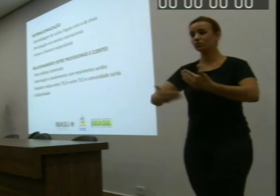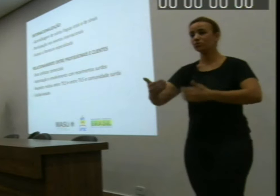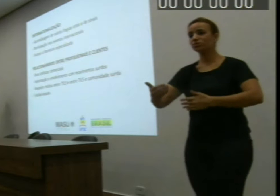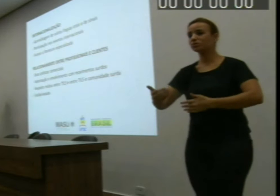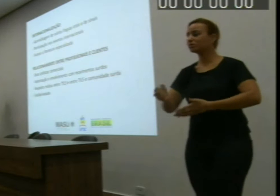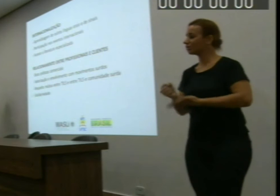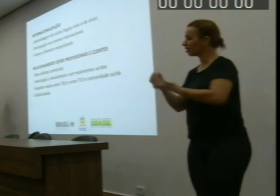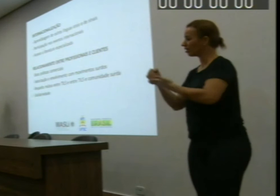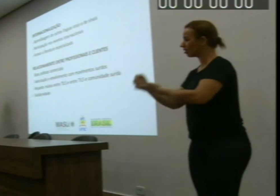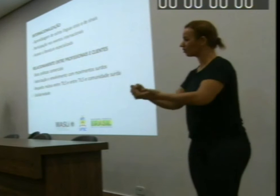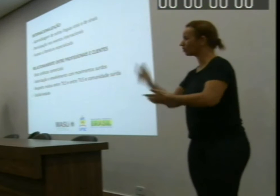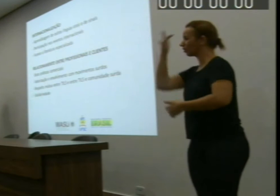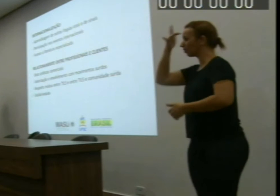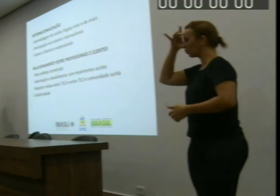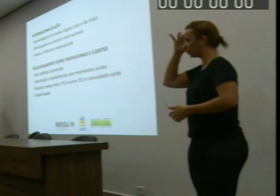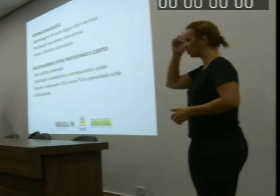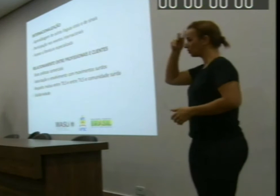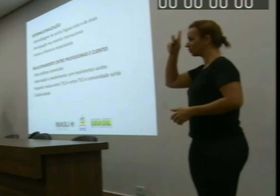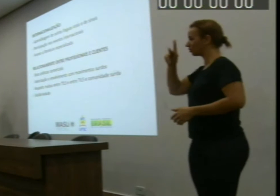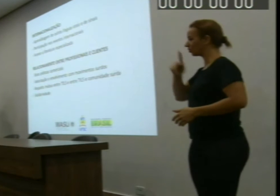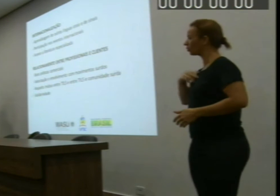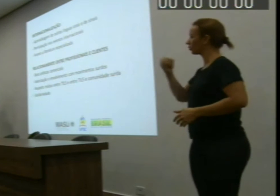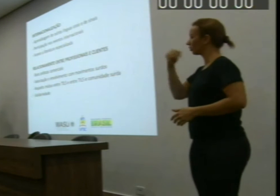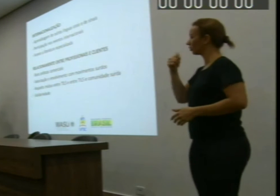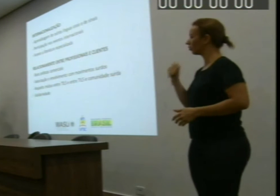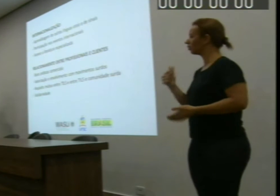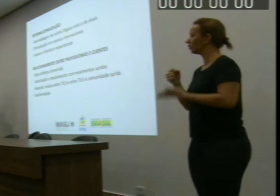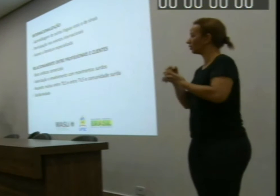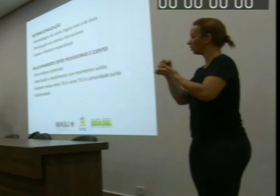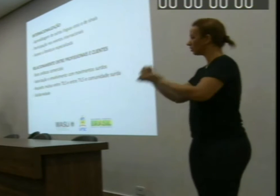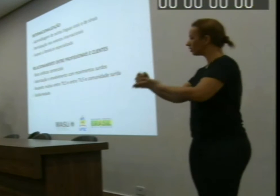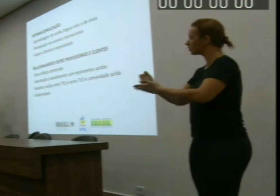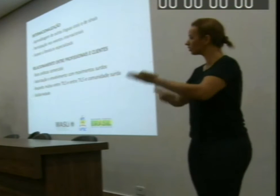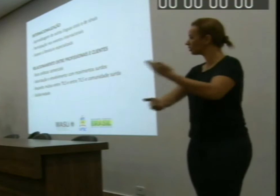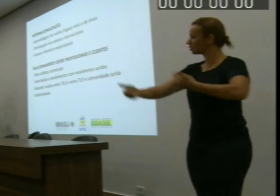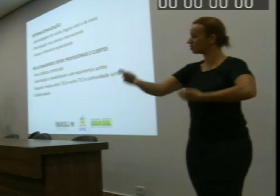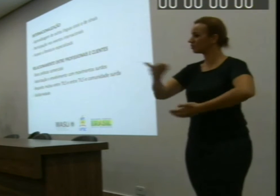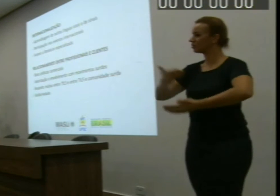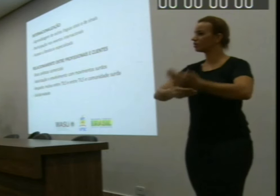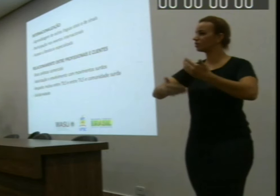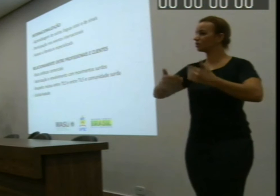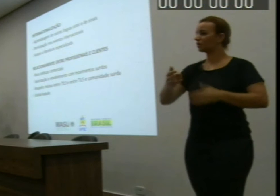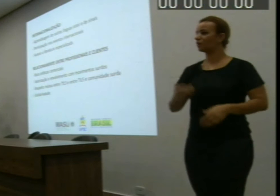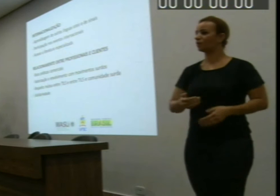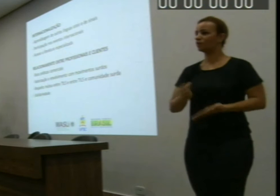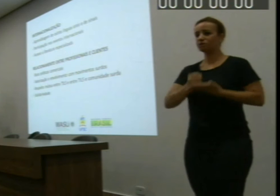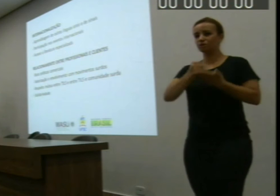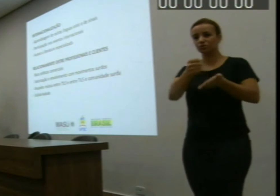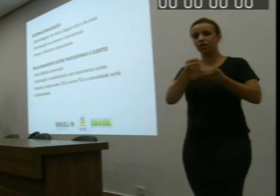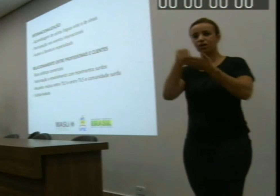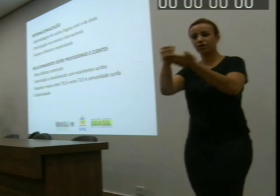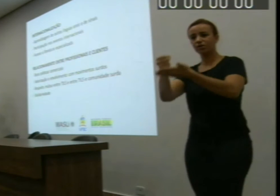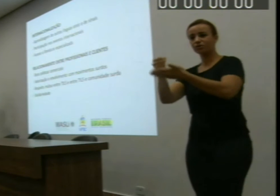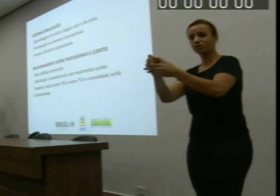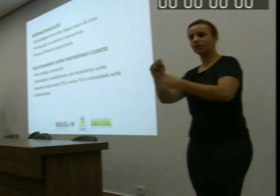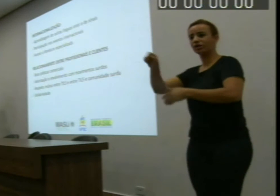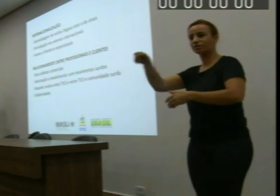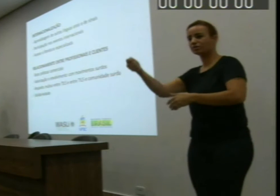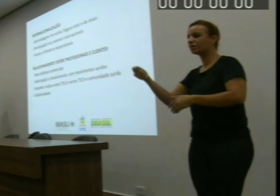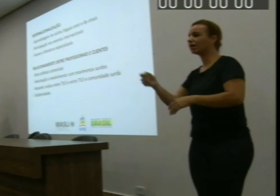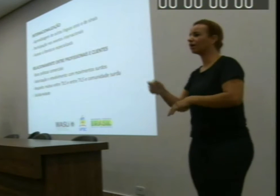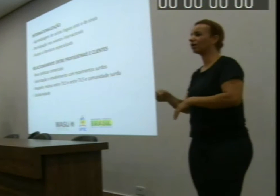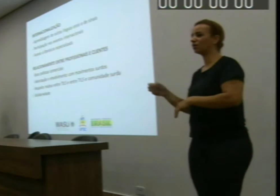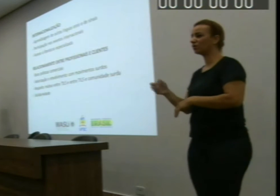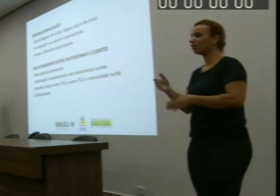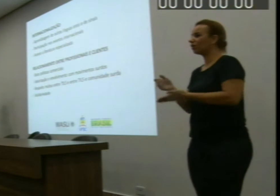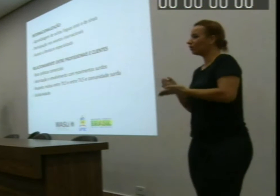humano como cidadão como gente do bem e e contribuir com os nossos colegas contribuir com a comunidade sudda e contribuir com a nossa